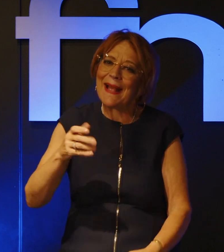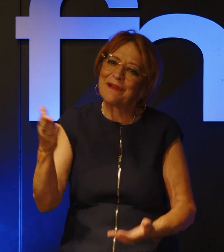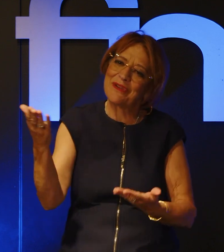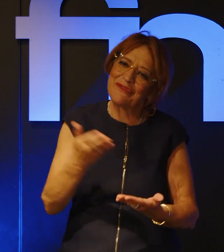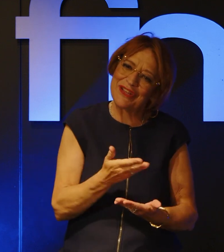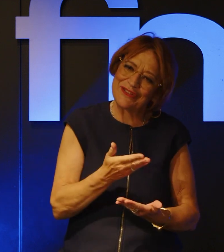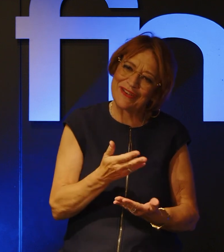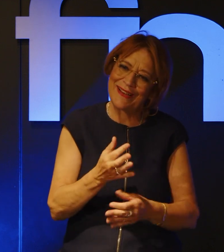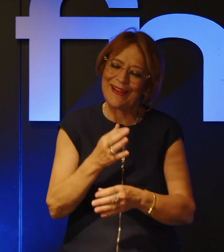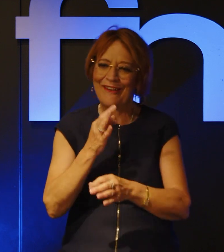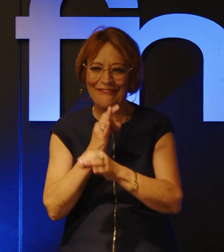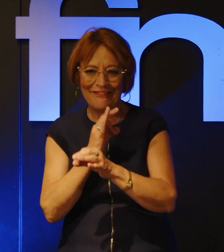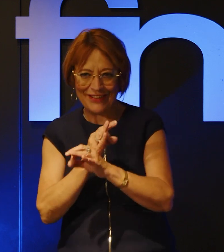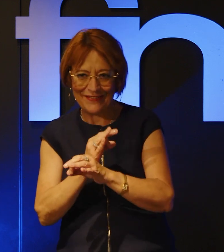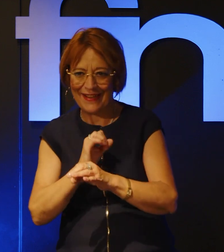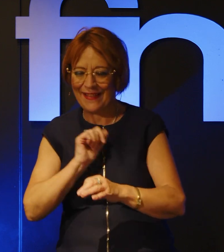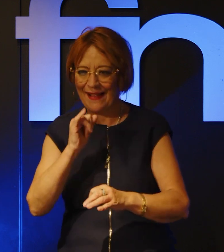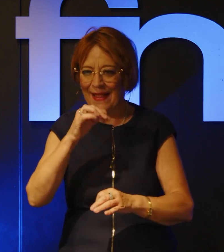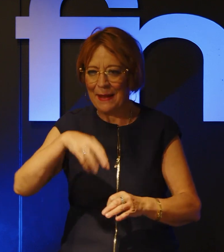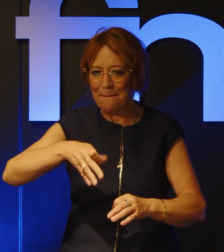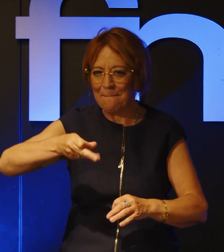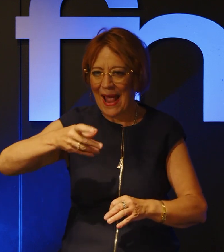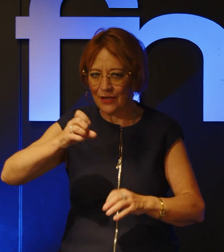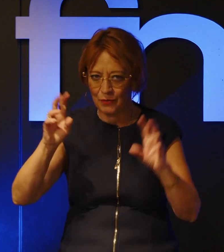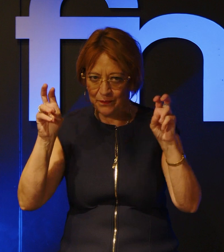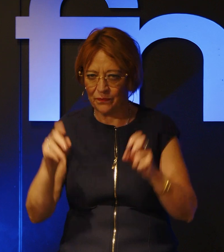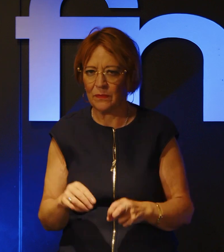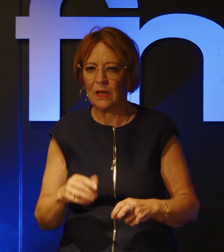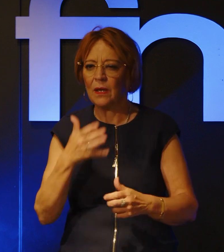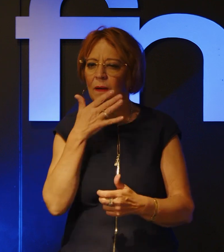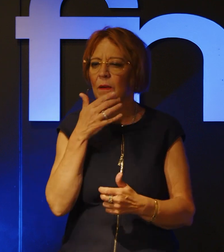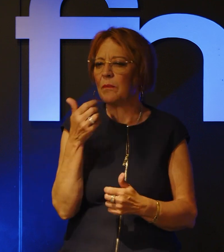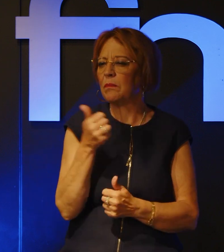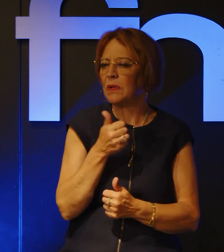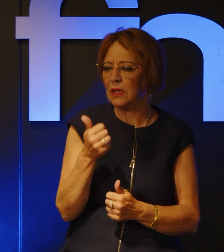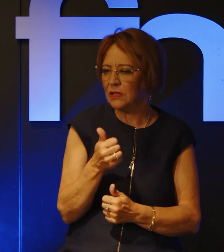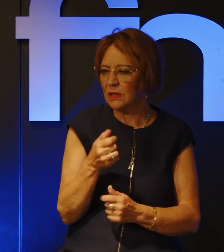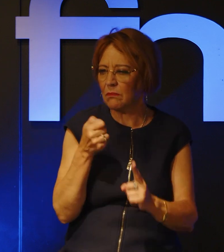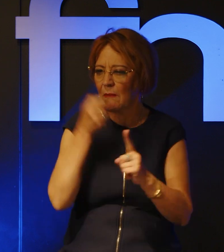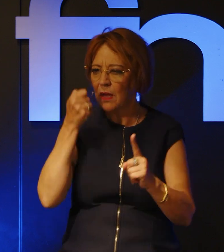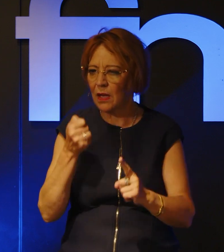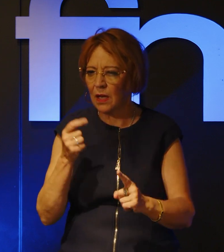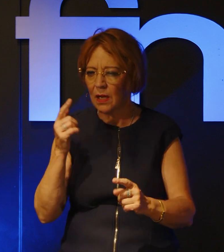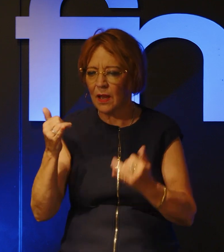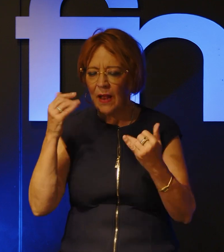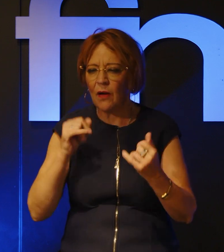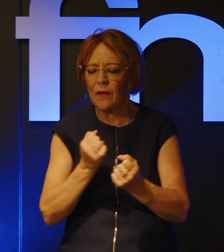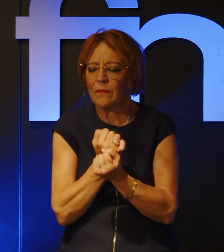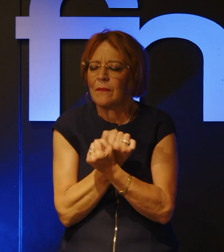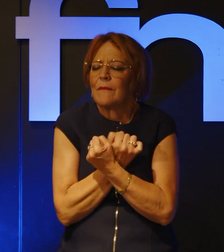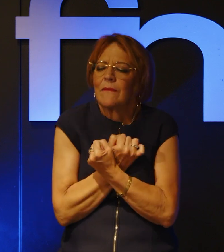ao Festival Impacto redefinir beleza desafiar os ideais e abraçar a